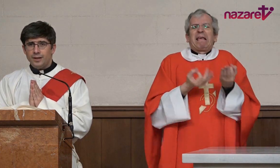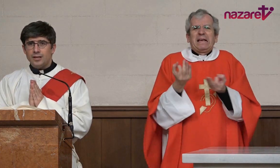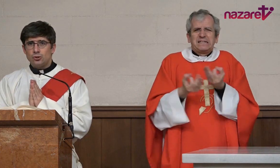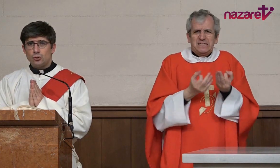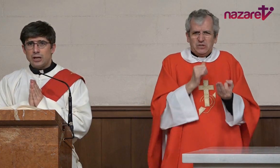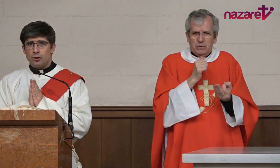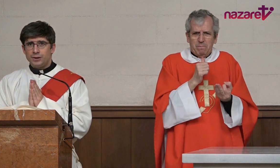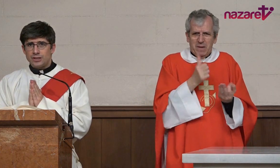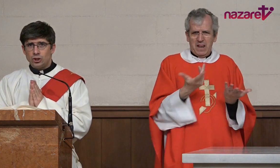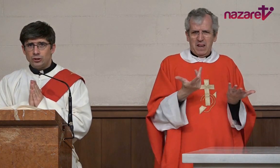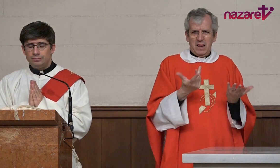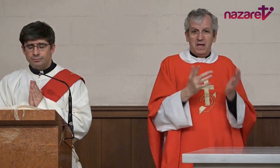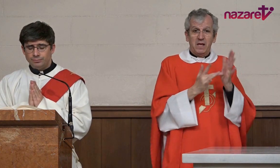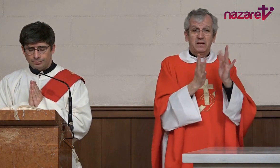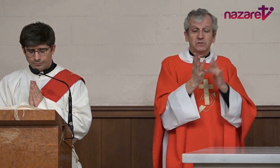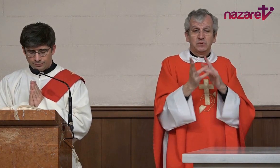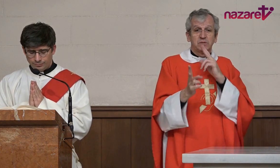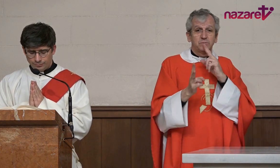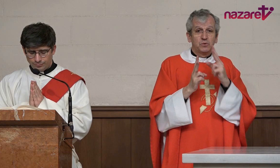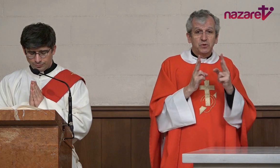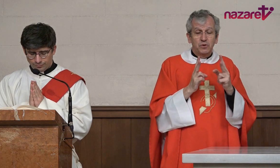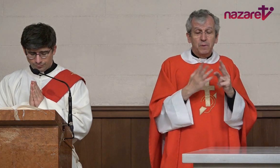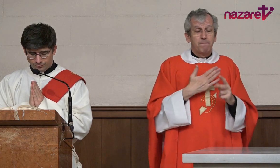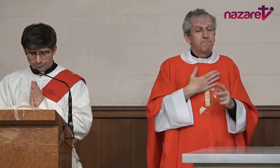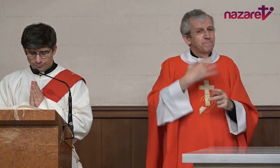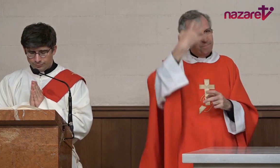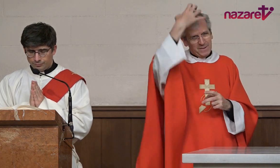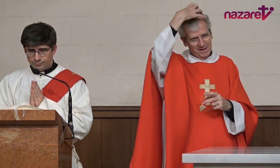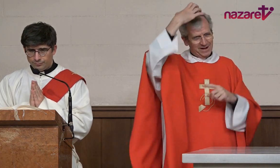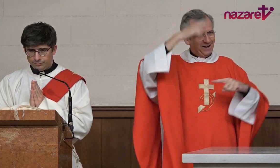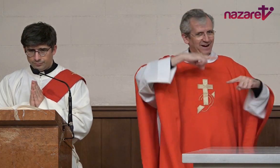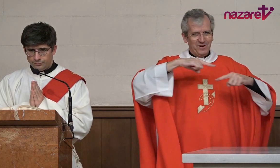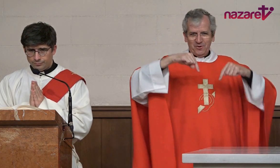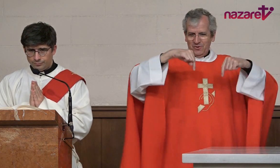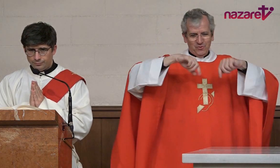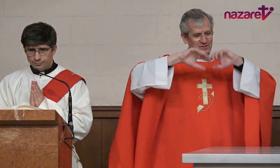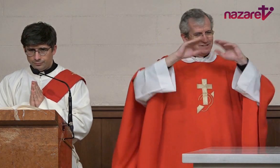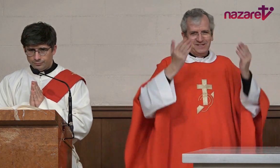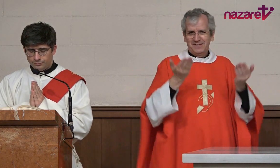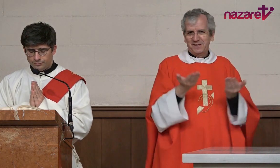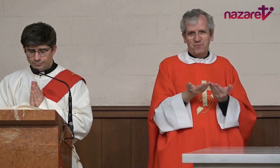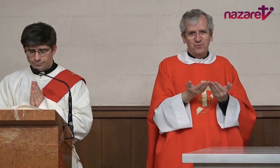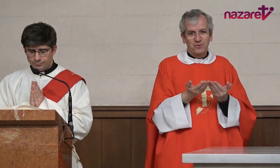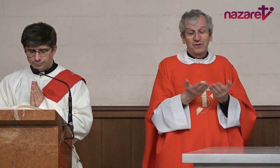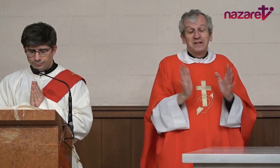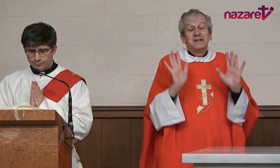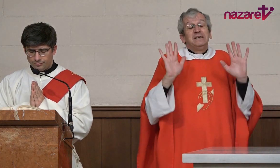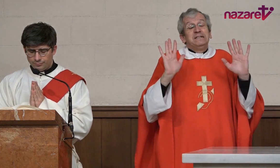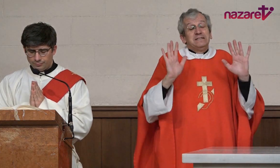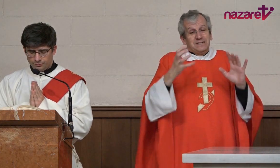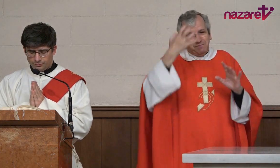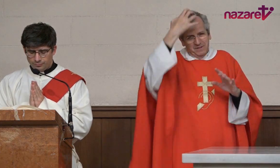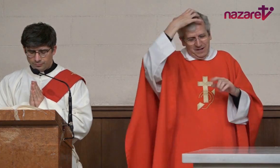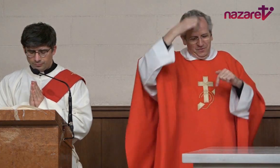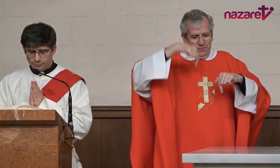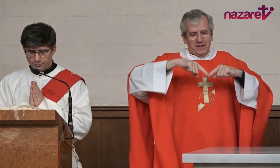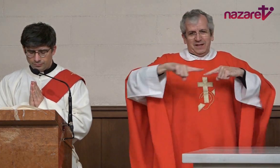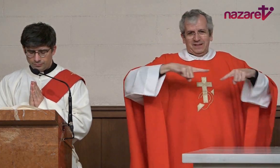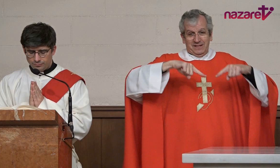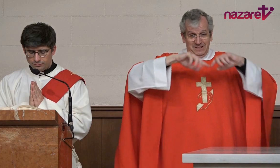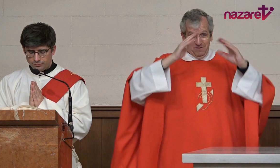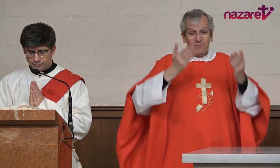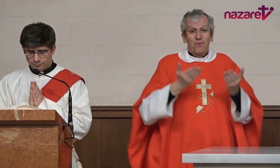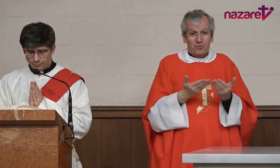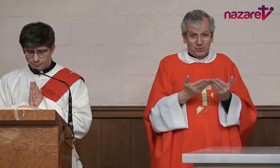hecho? Jesús le contestó: Mi reino no es de este mundo. Si mi reino fuera de este mundo,